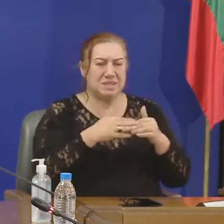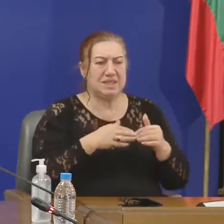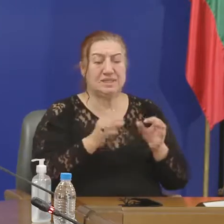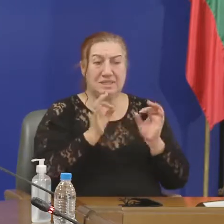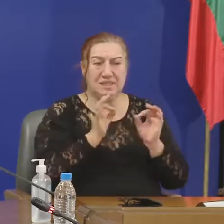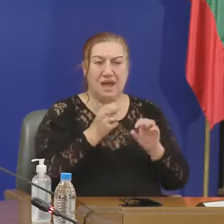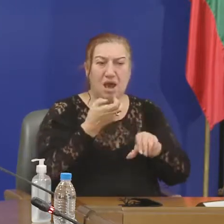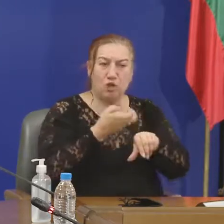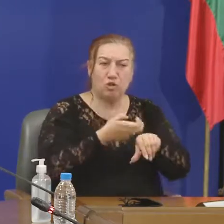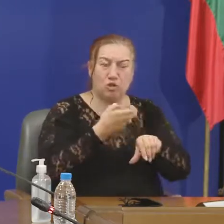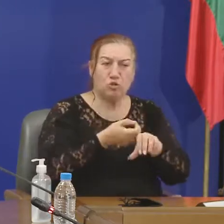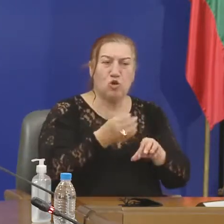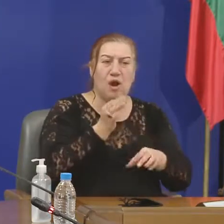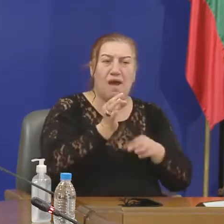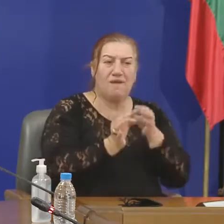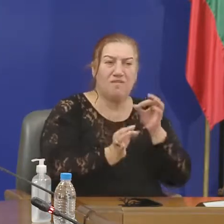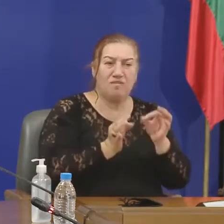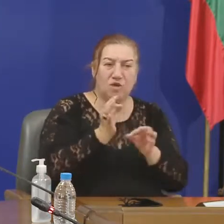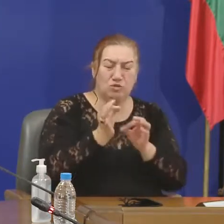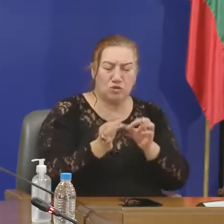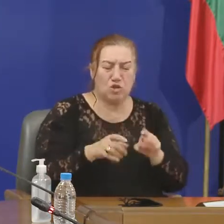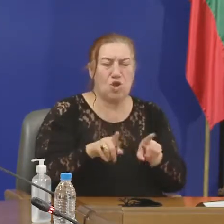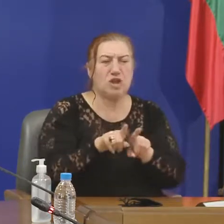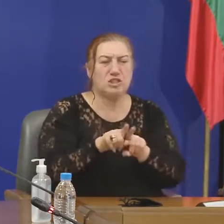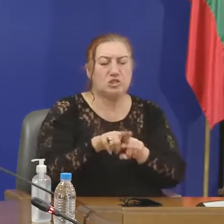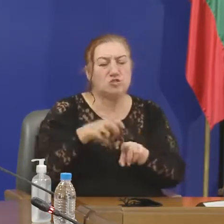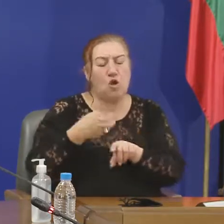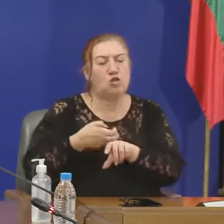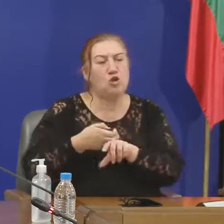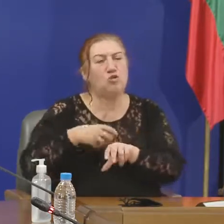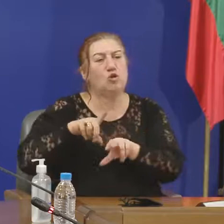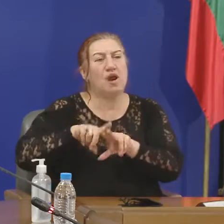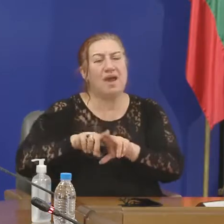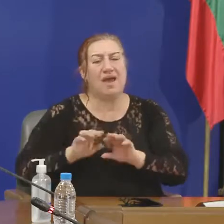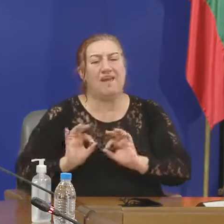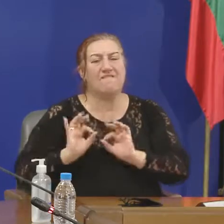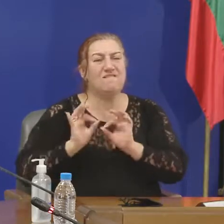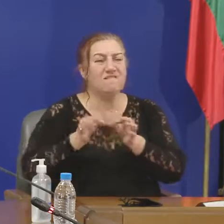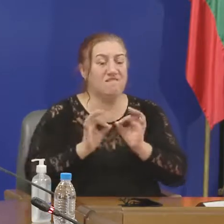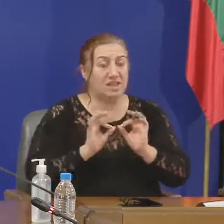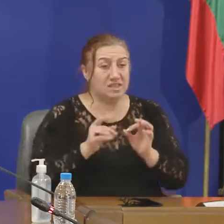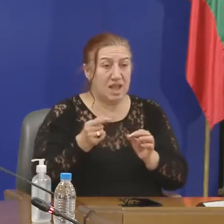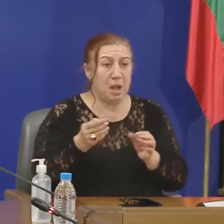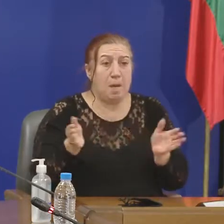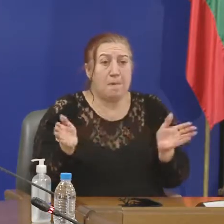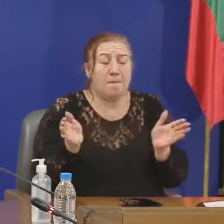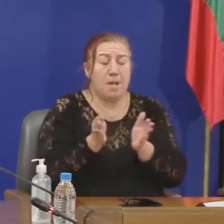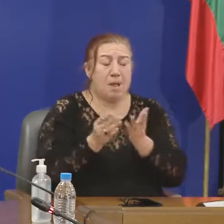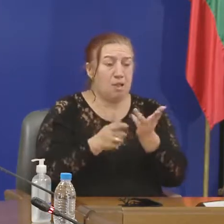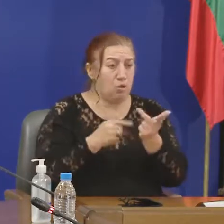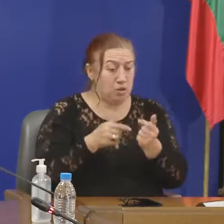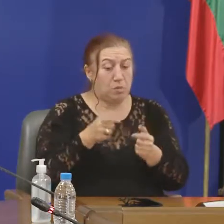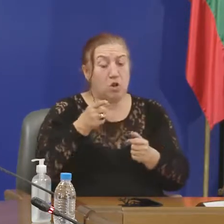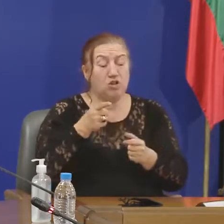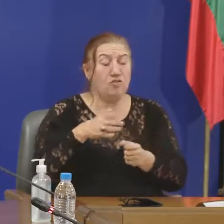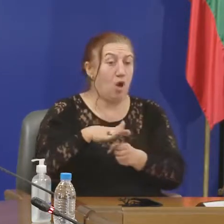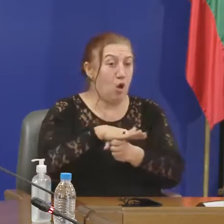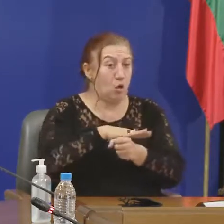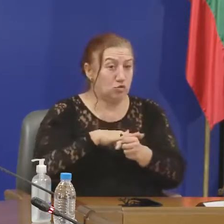вирусолози и инфекционисти, те са много малко и това е един от основните